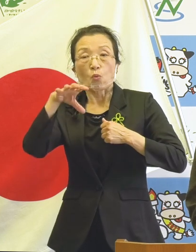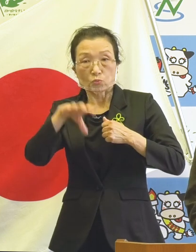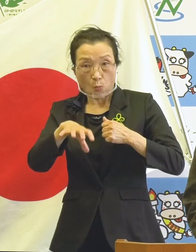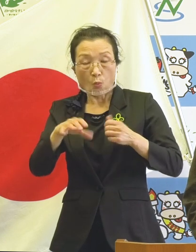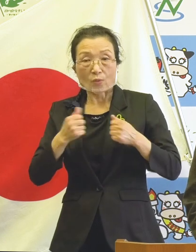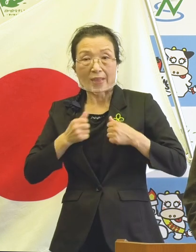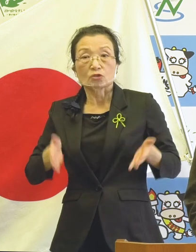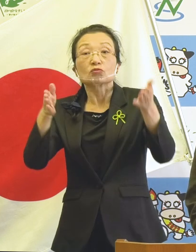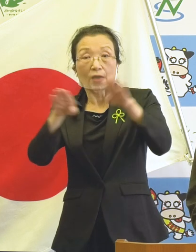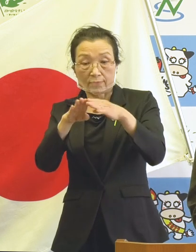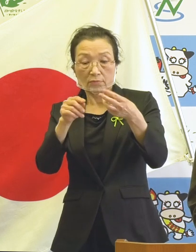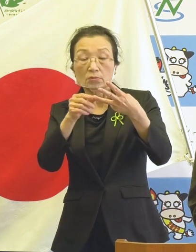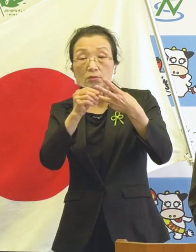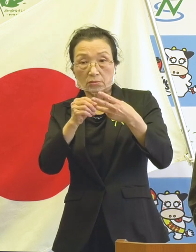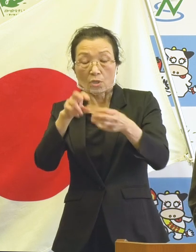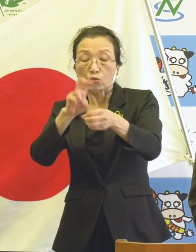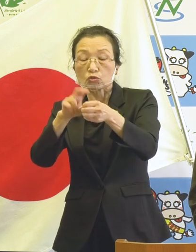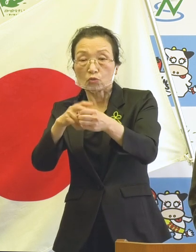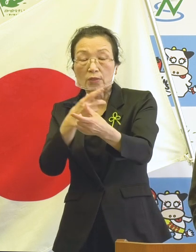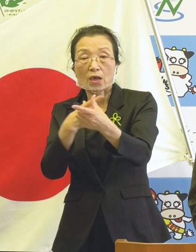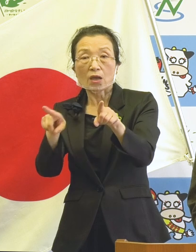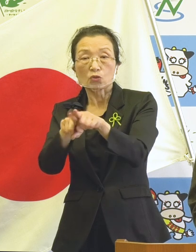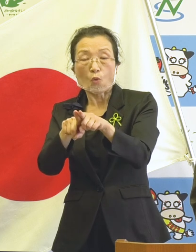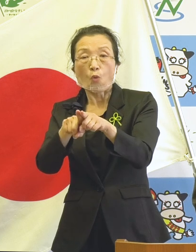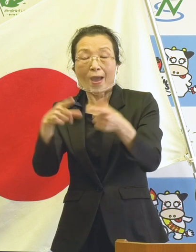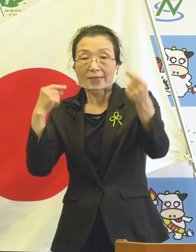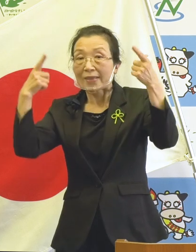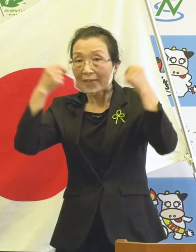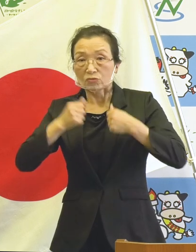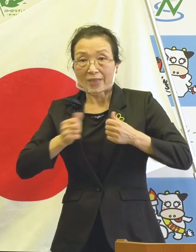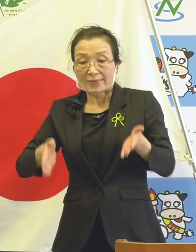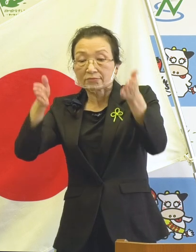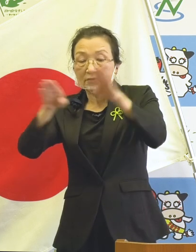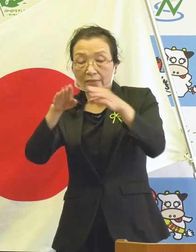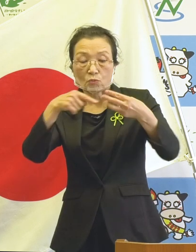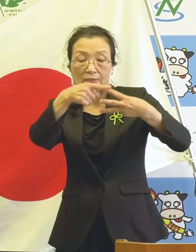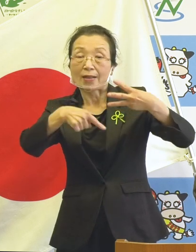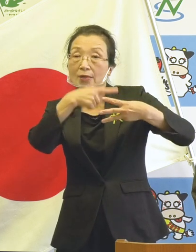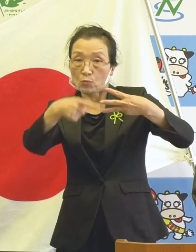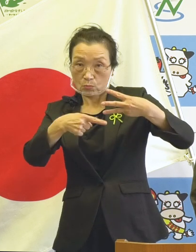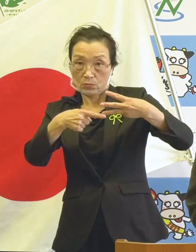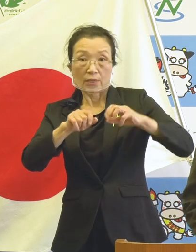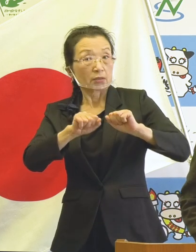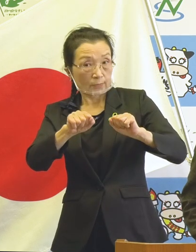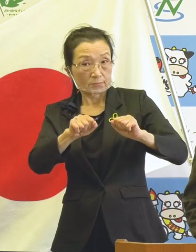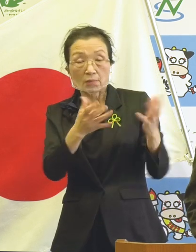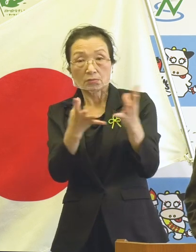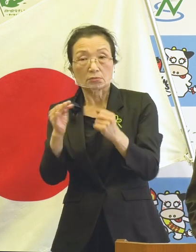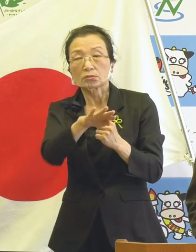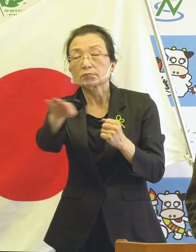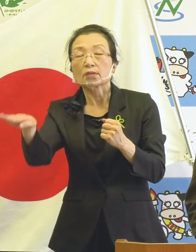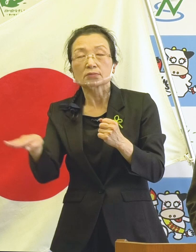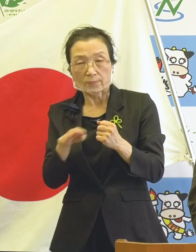して宇都宮共和大学体育館、この3カ所となります。多くの方に効